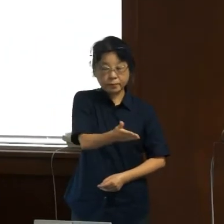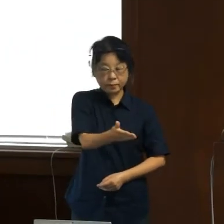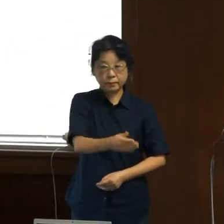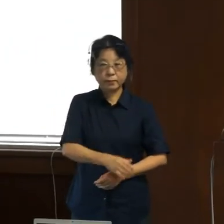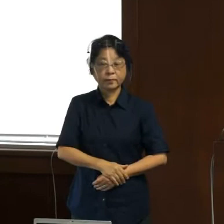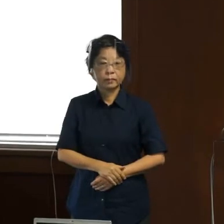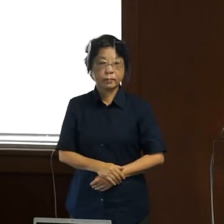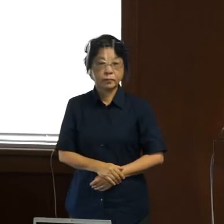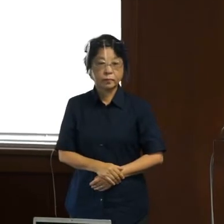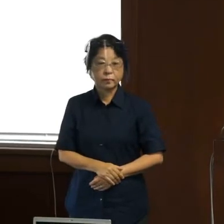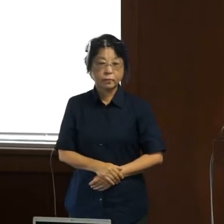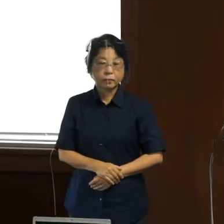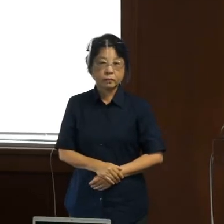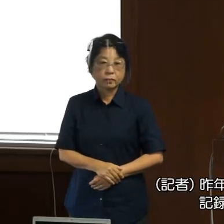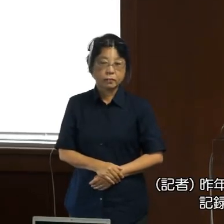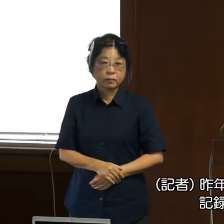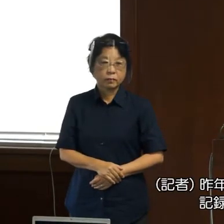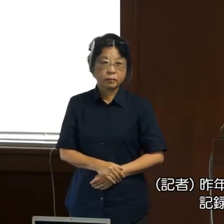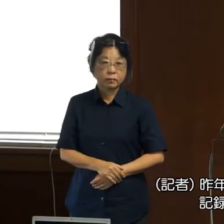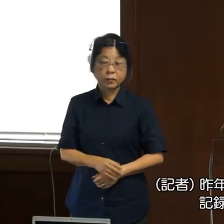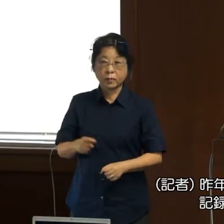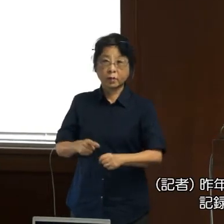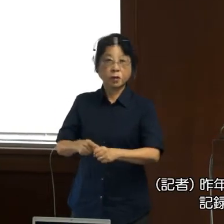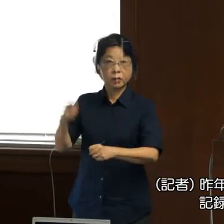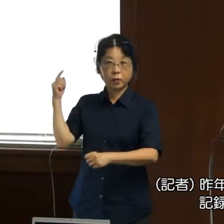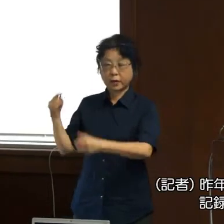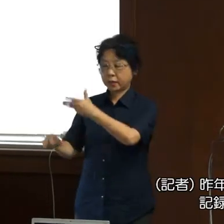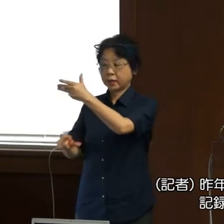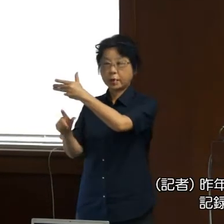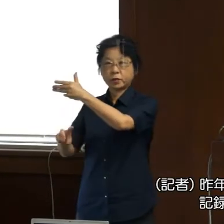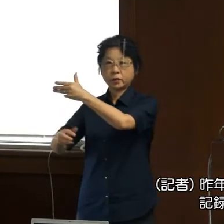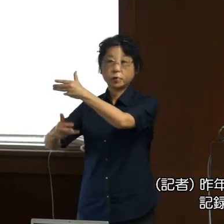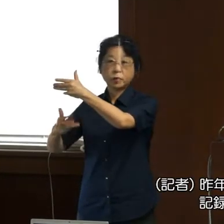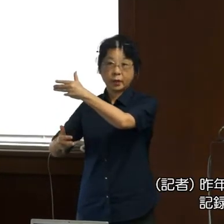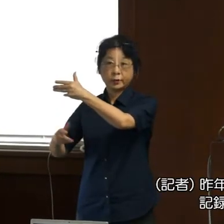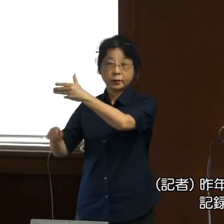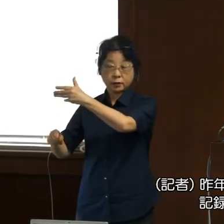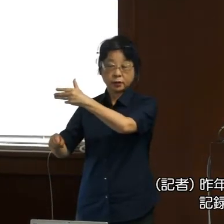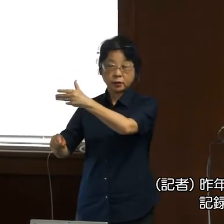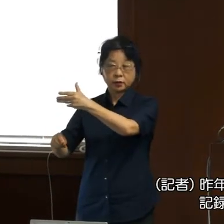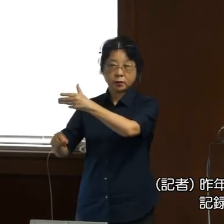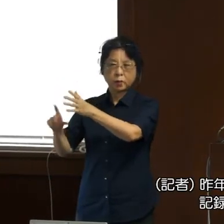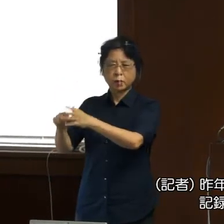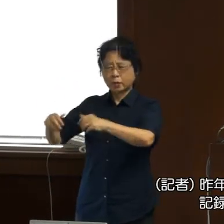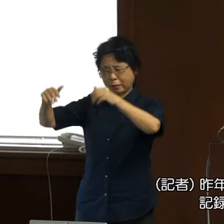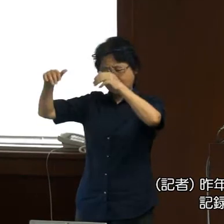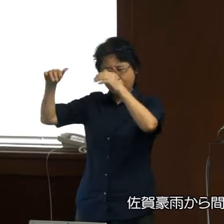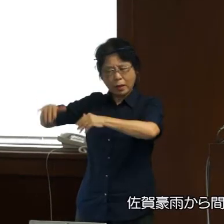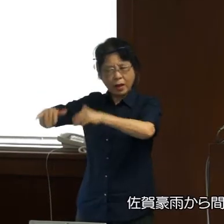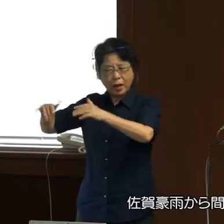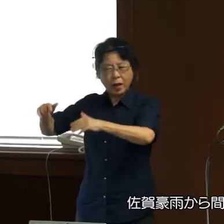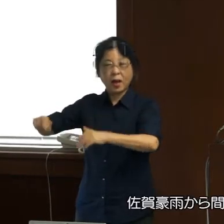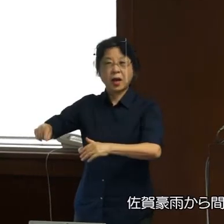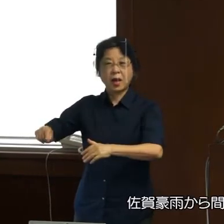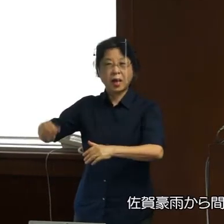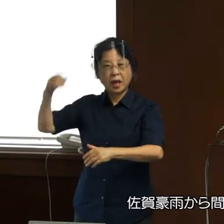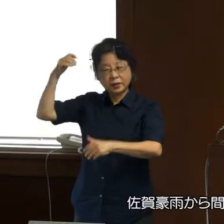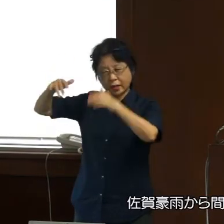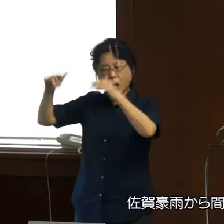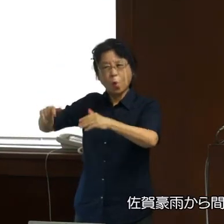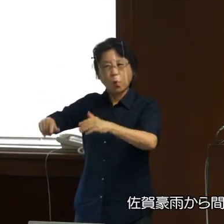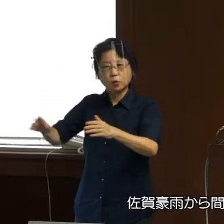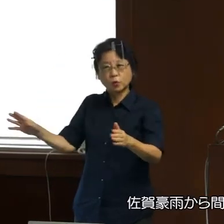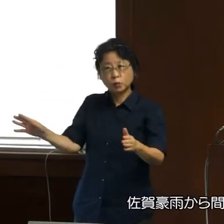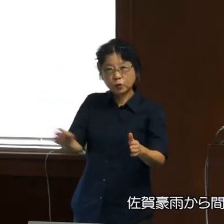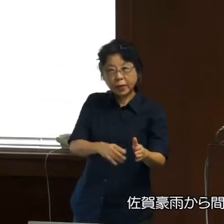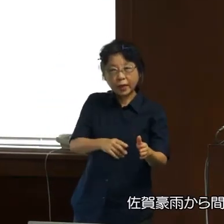から質問をします。昨年8月28日未明に記録的大雨を記録した佐賀豪雨から間もなく1